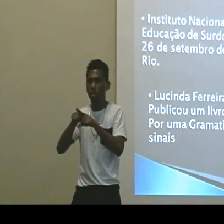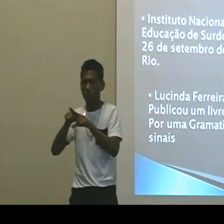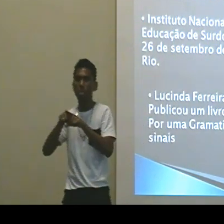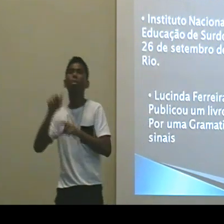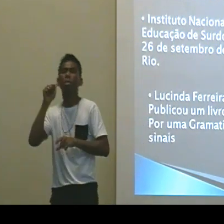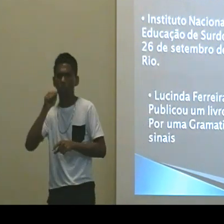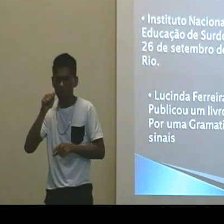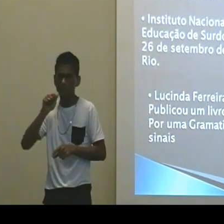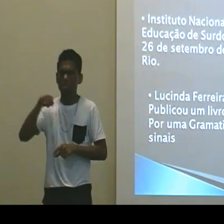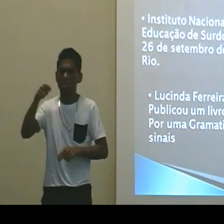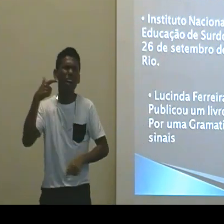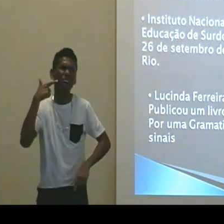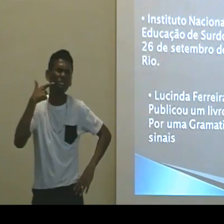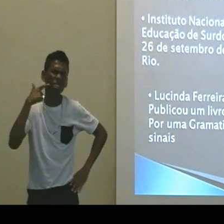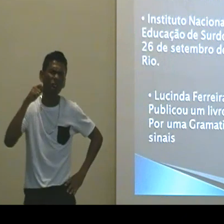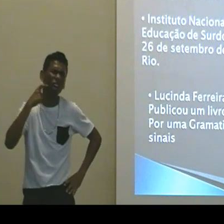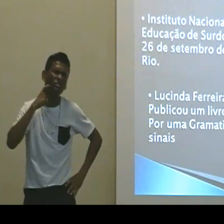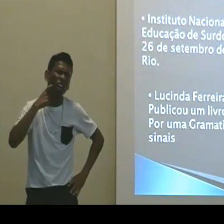Essa é ouvinte.